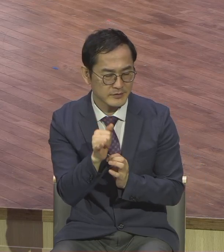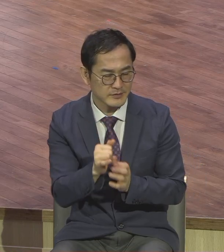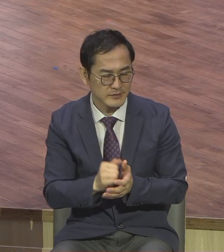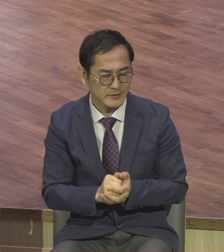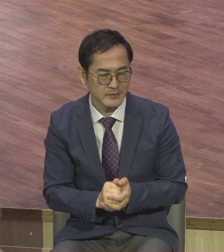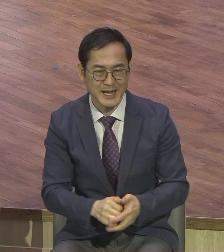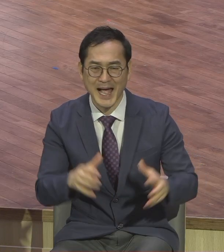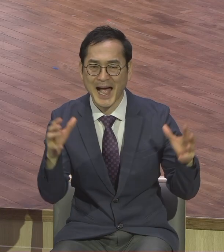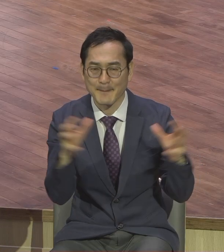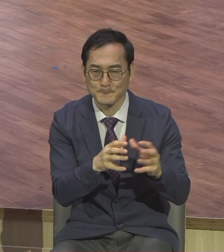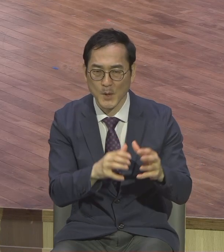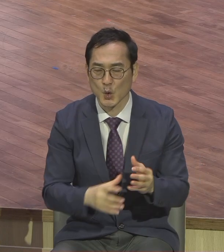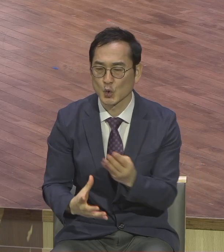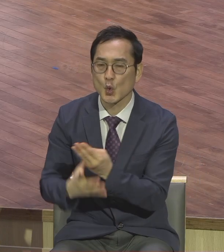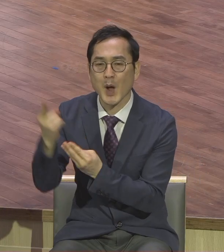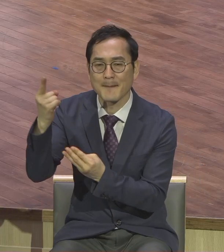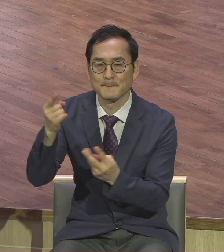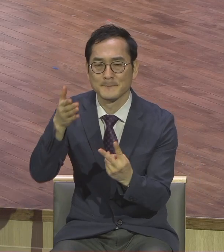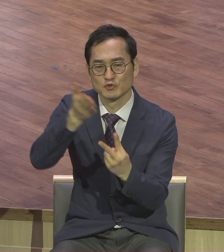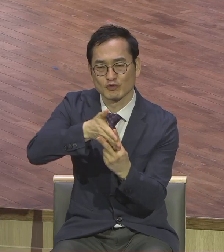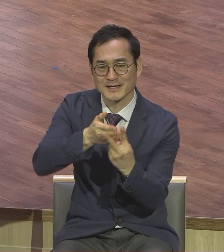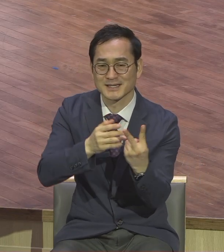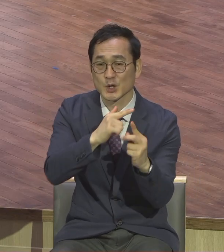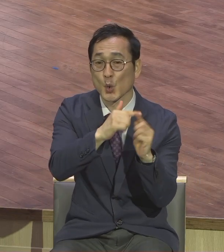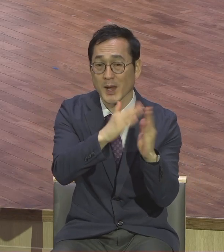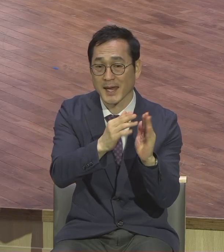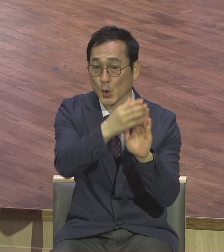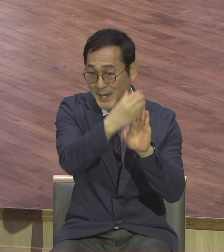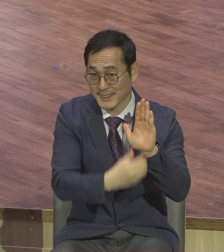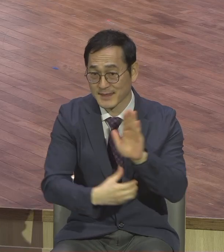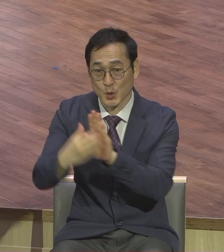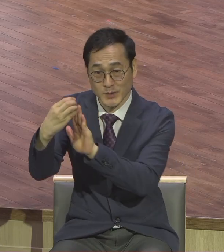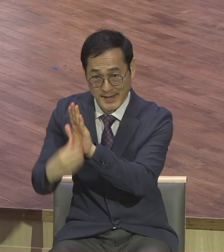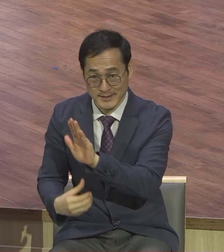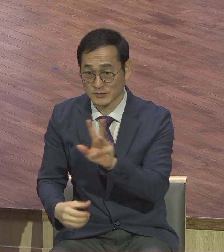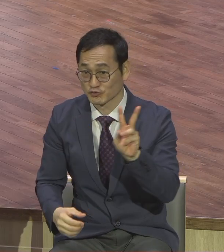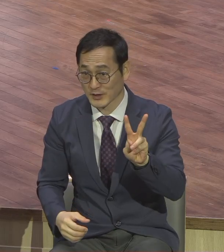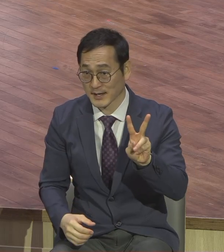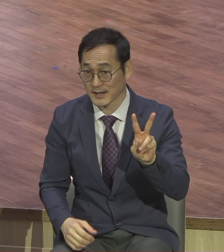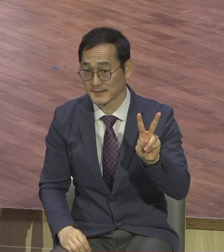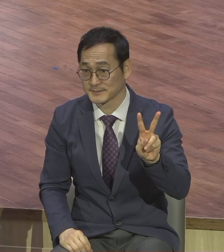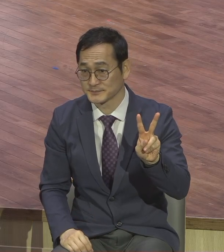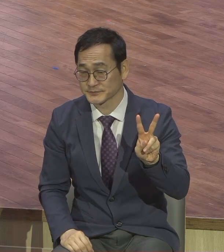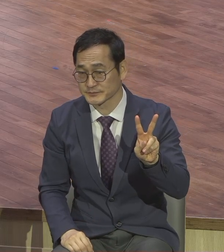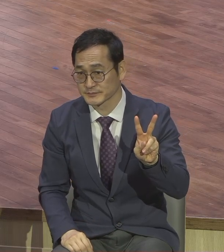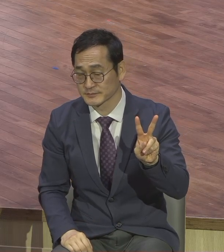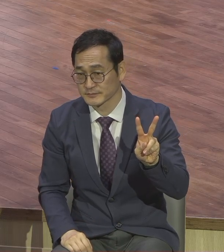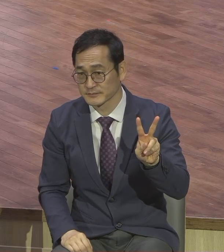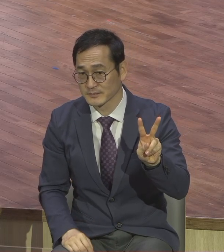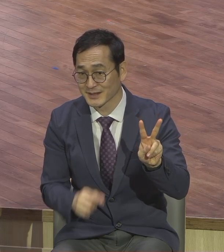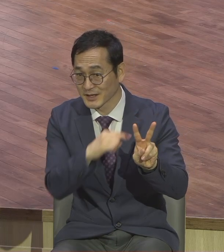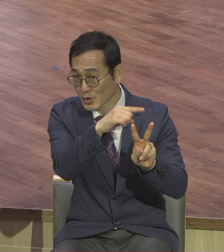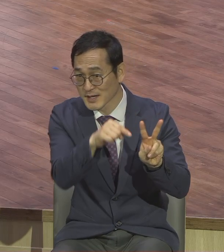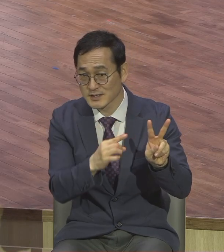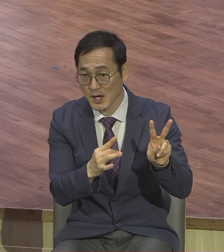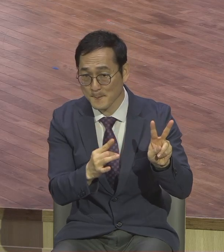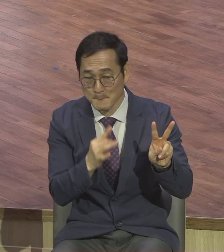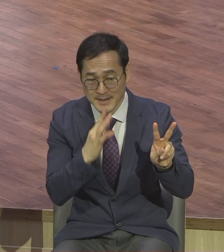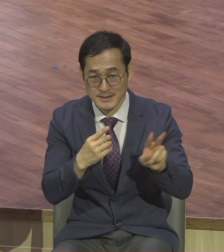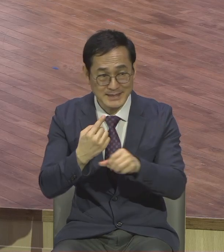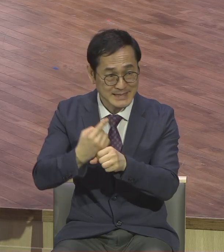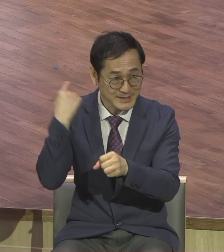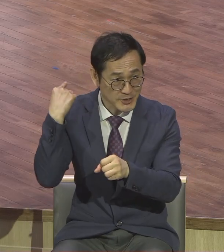있었던 합동과 통합입니다. 합동 통합이 제일 큰 교단인데 이 두 교단에서만